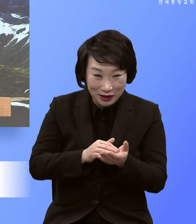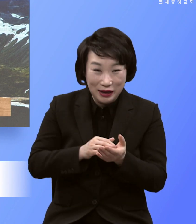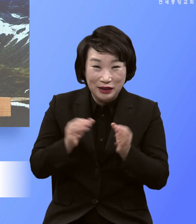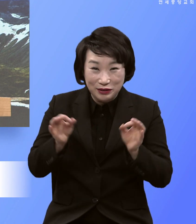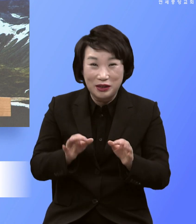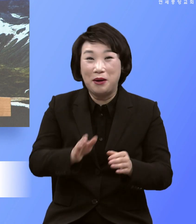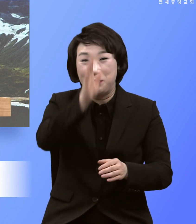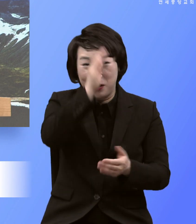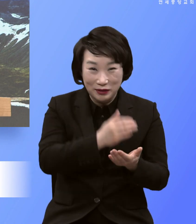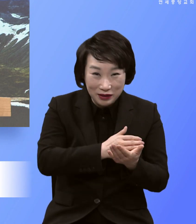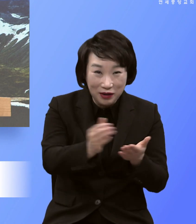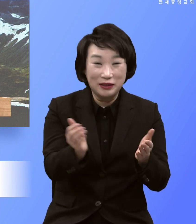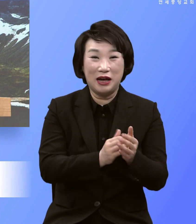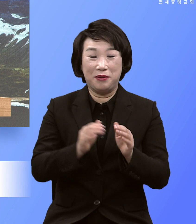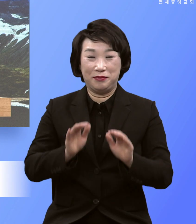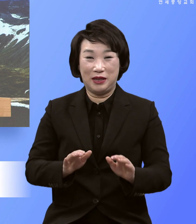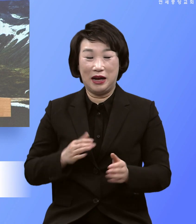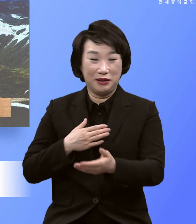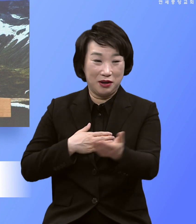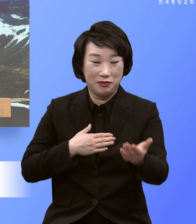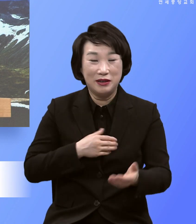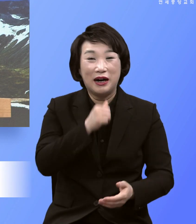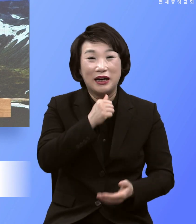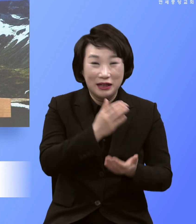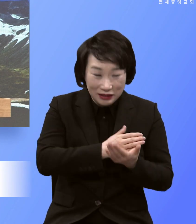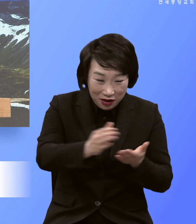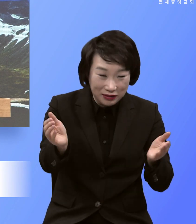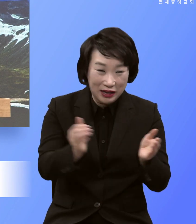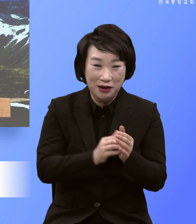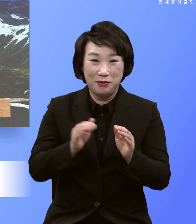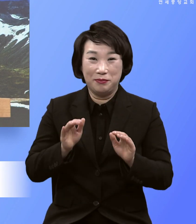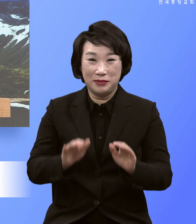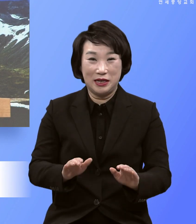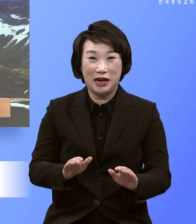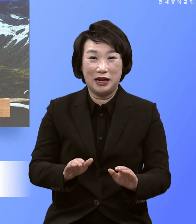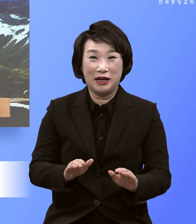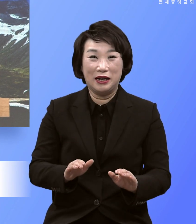순간 질병도 떠나갈 것이며 가난도